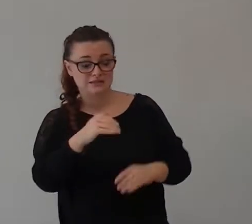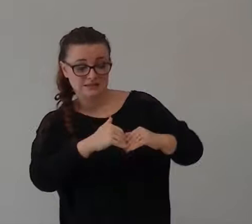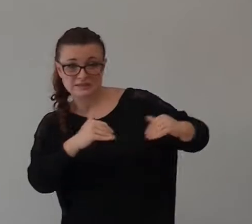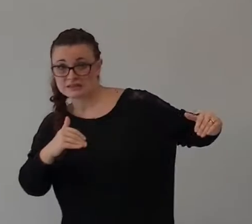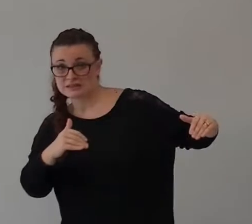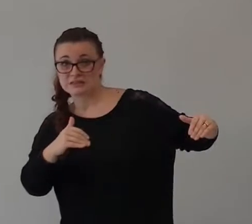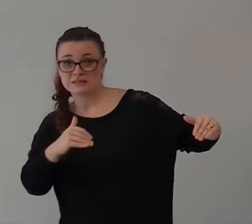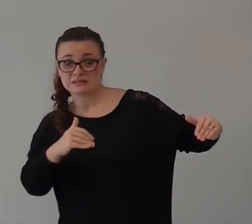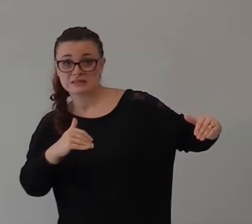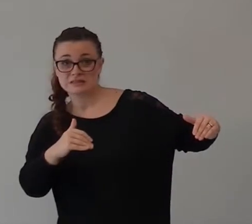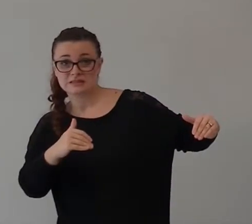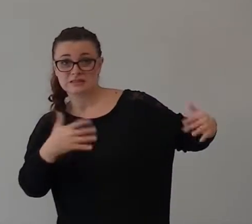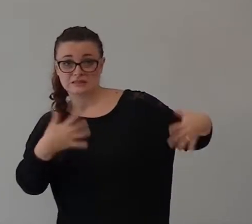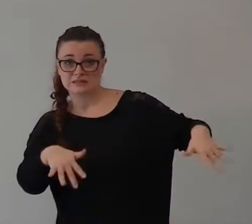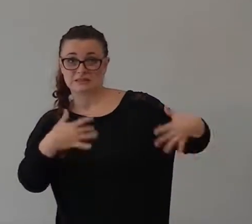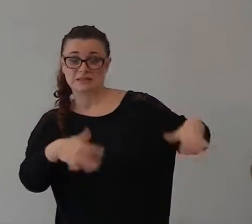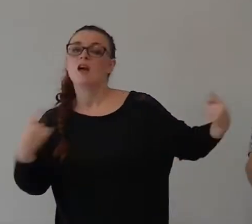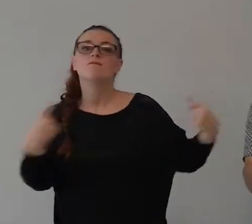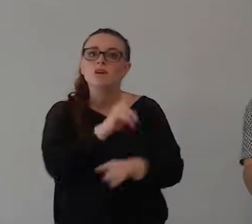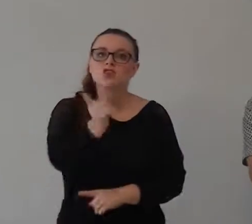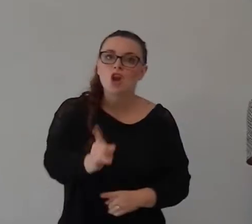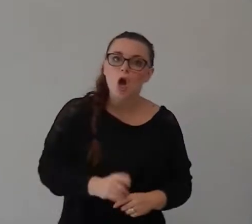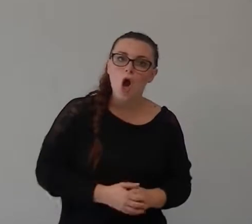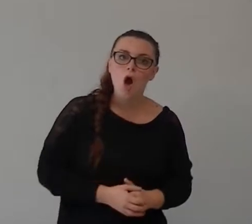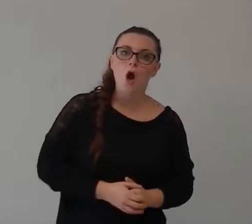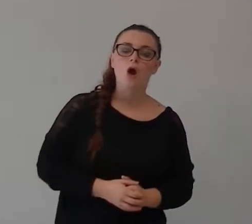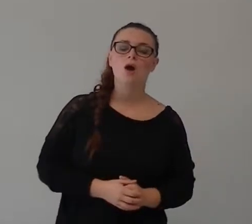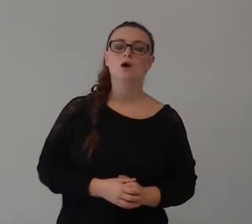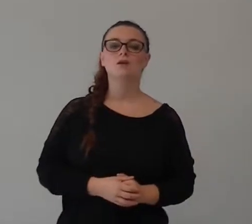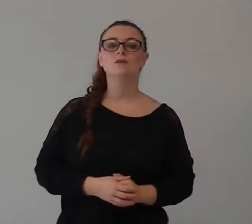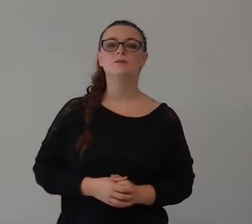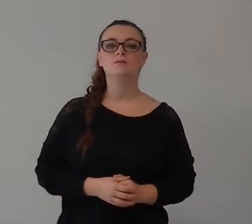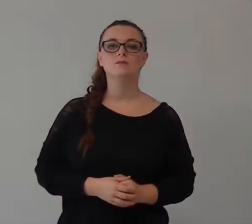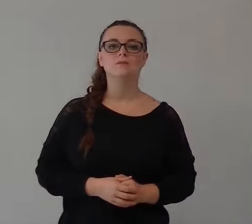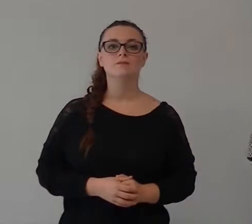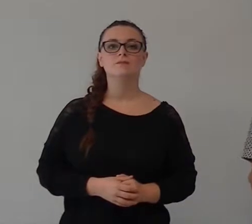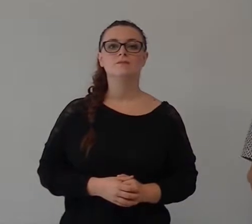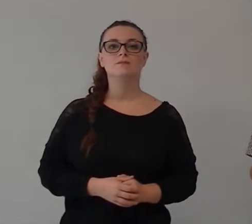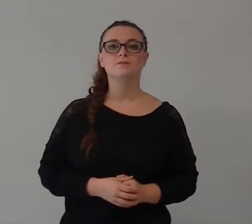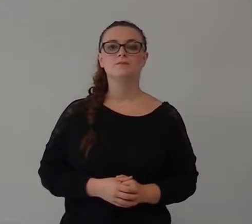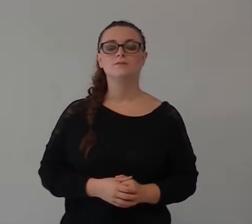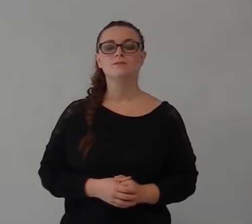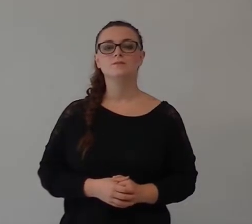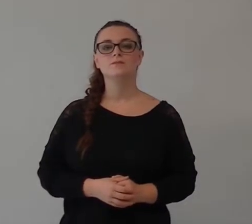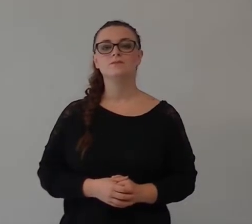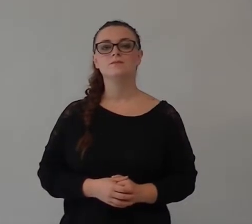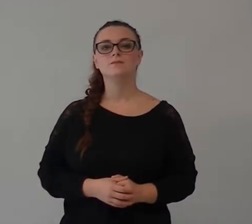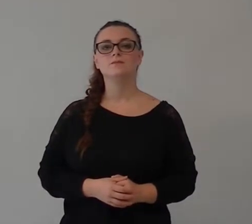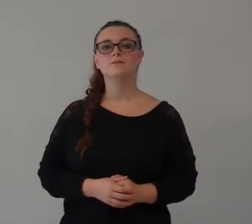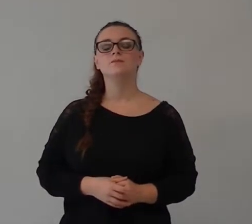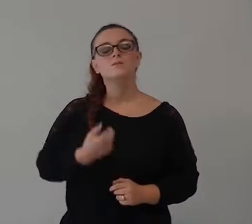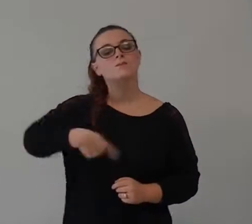campo. Invece no. Come fare ad avvicinarti? Come puoi fare ad avvicinarti e a sapere di più delle